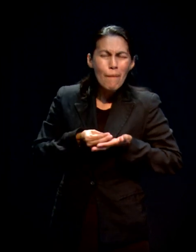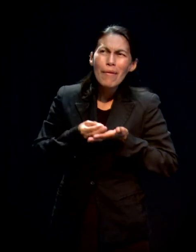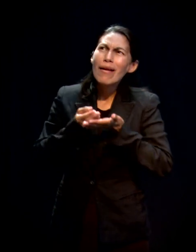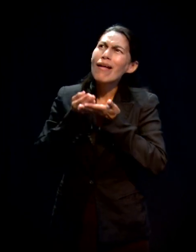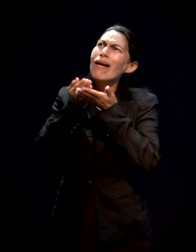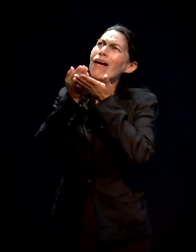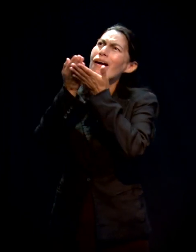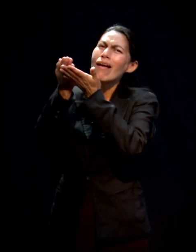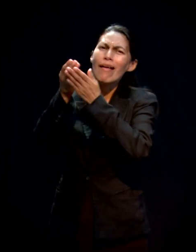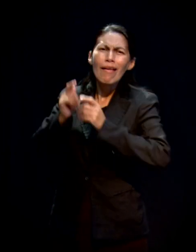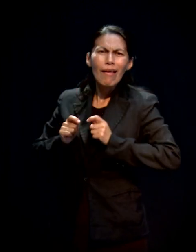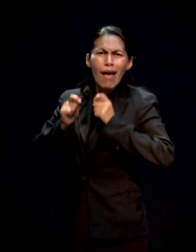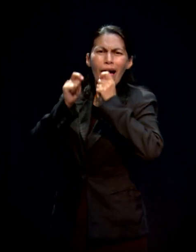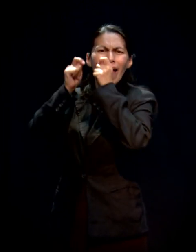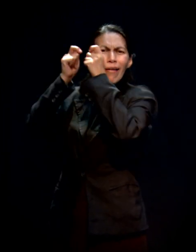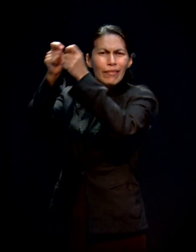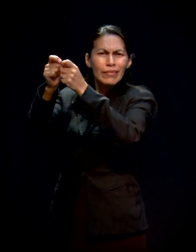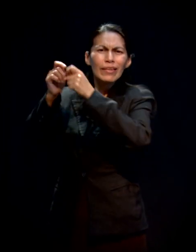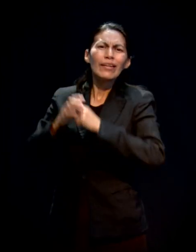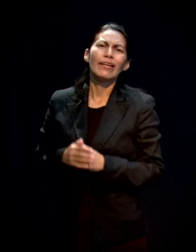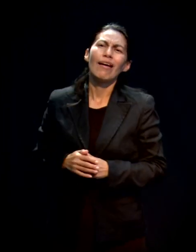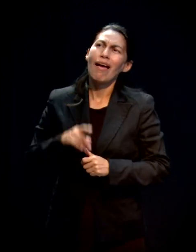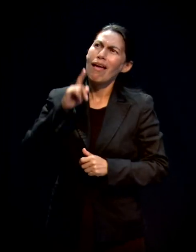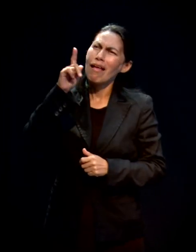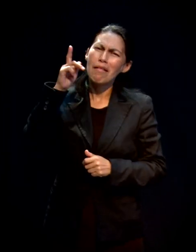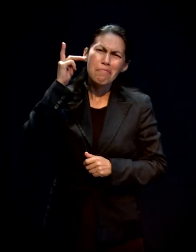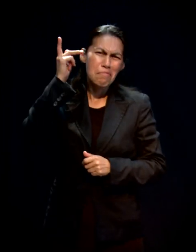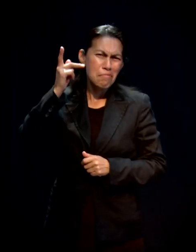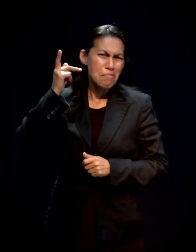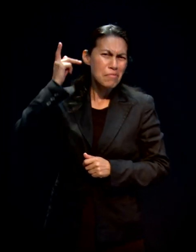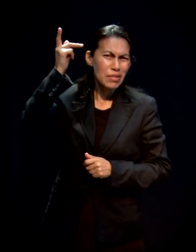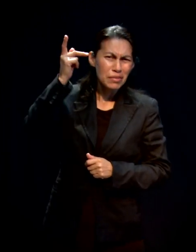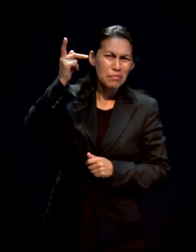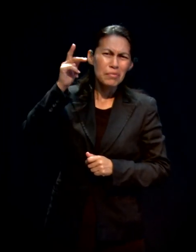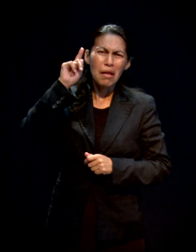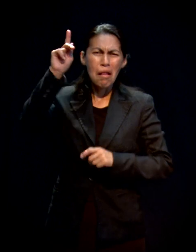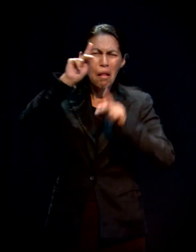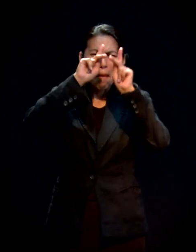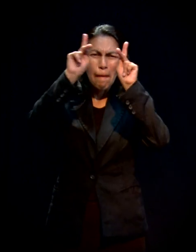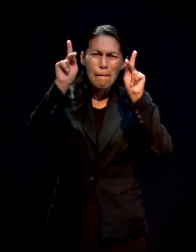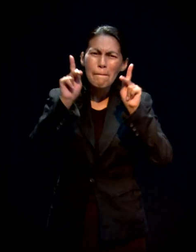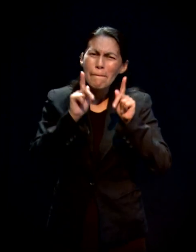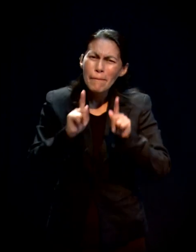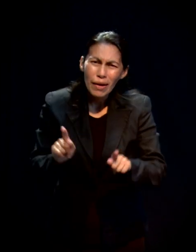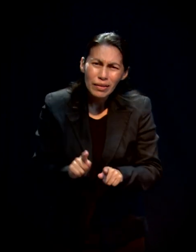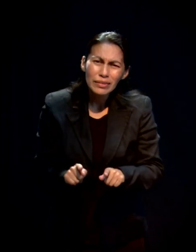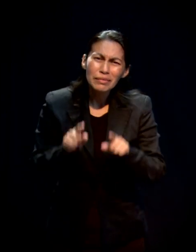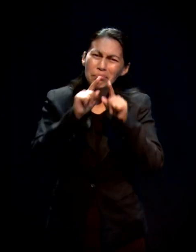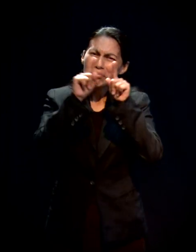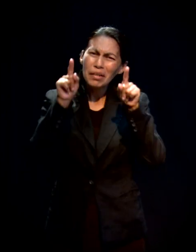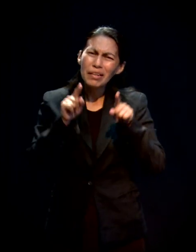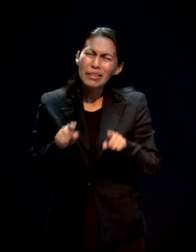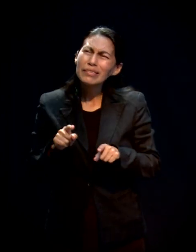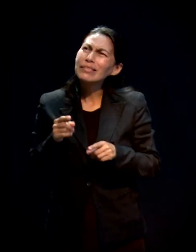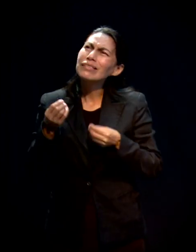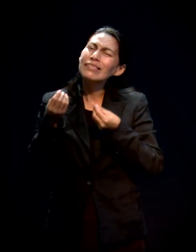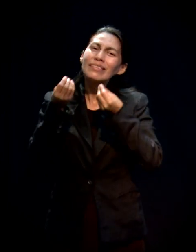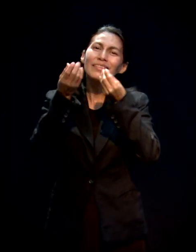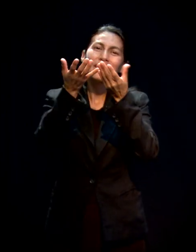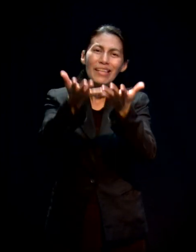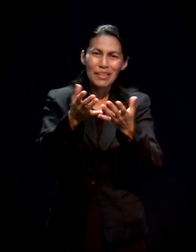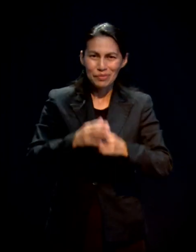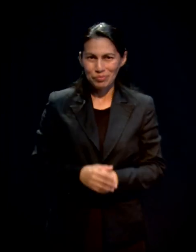el príncipe de paz por eso te desafío a que durante esta semana hasta que nos volvamos a ver